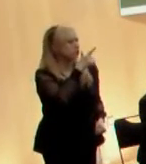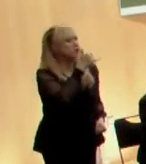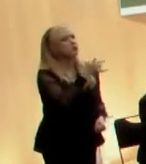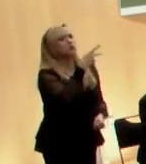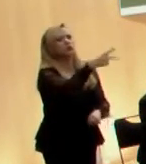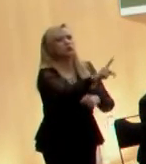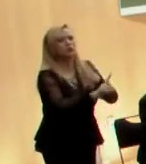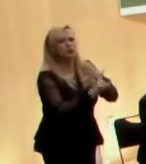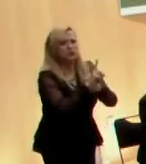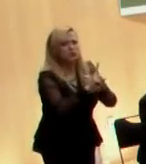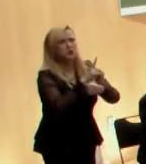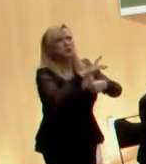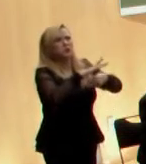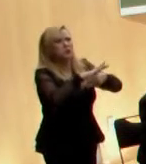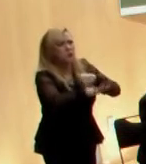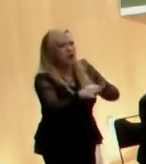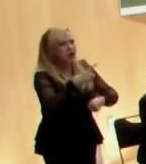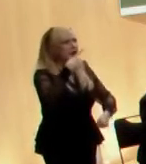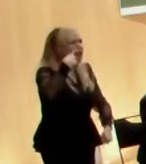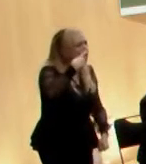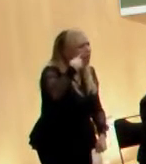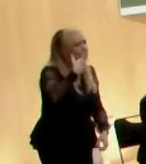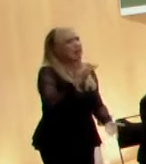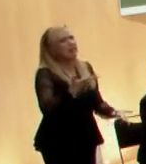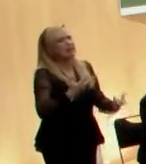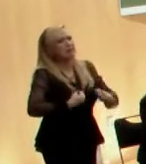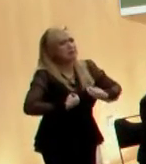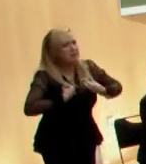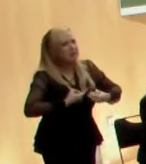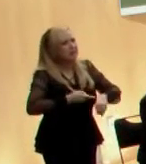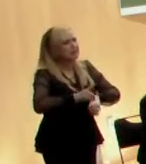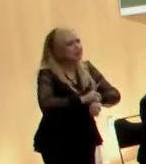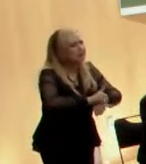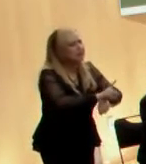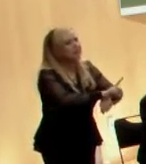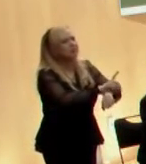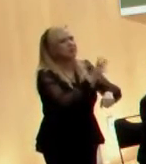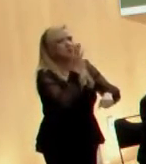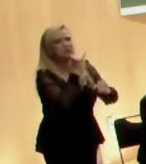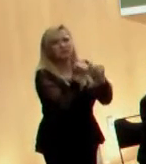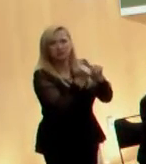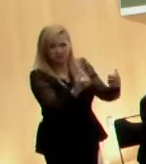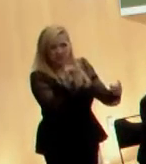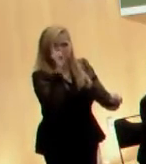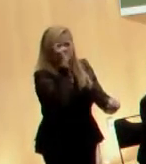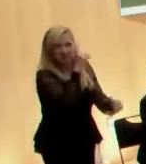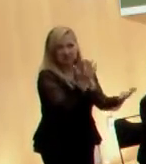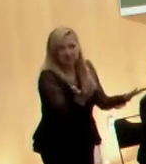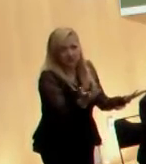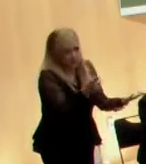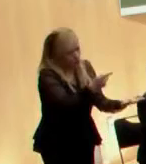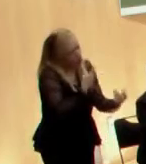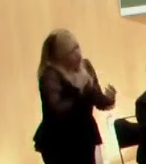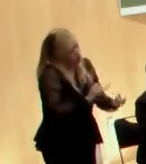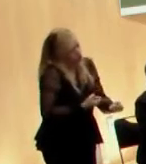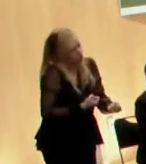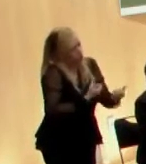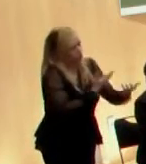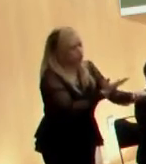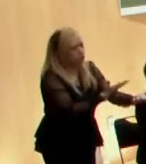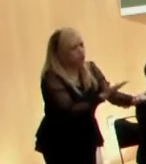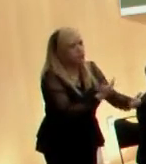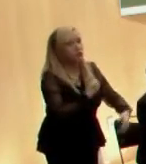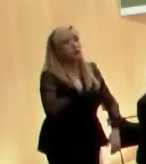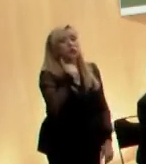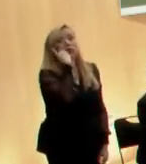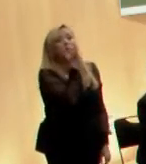enfrentan para desenvolverse de manera adecuada e independiente. Quiero comentarles que la lengua